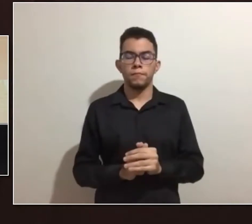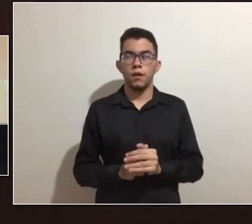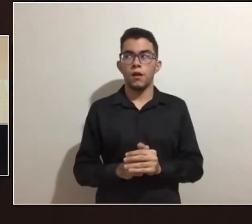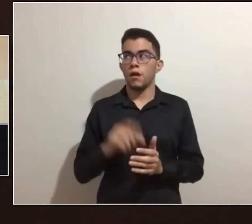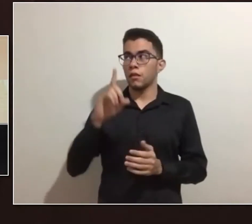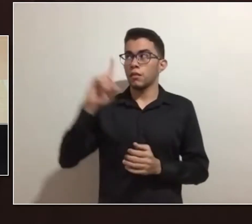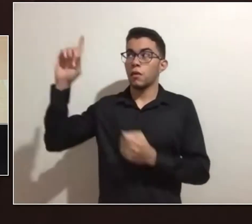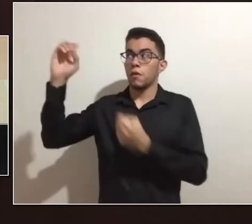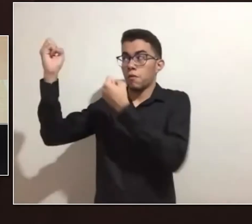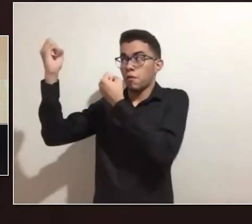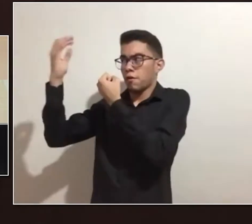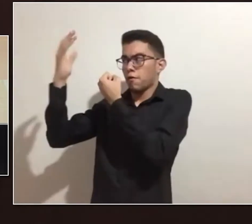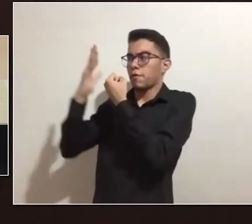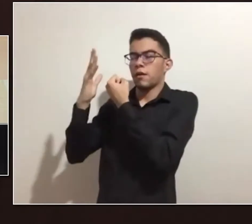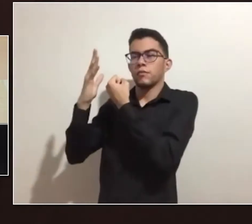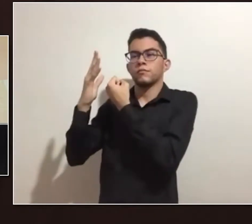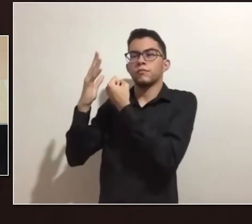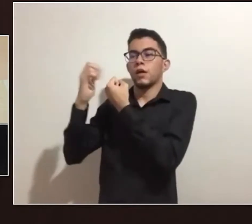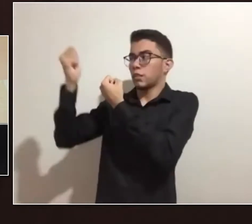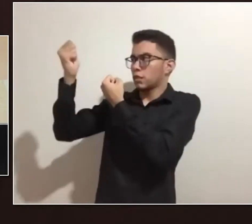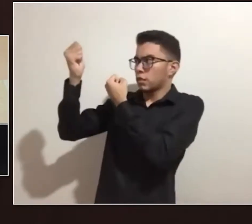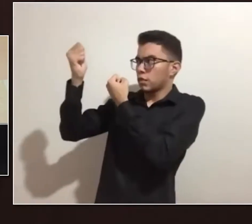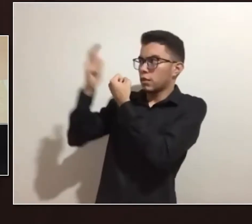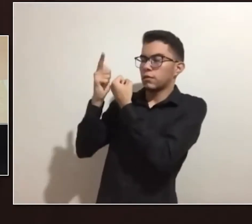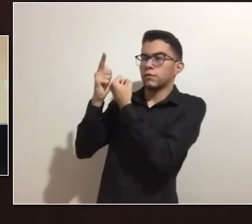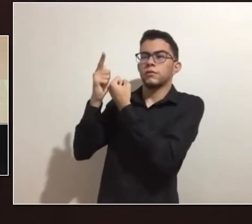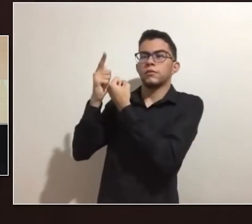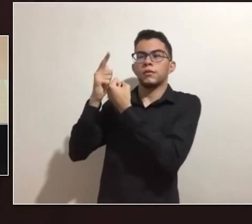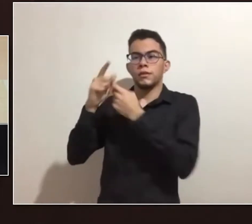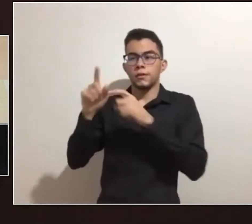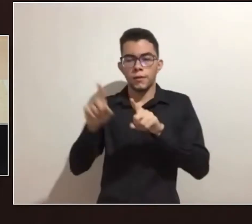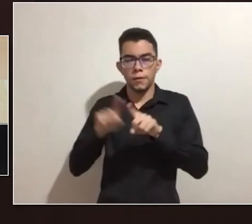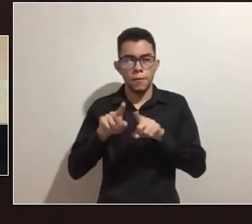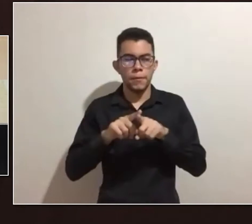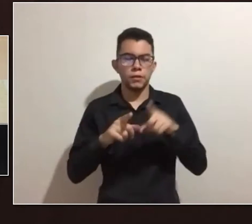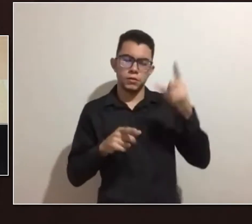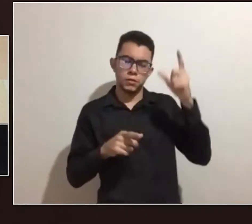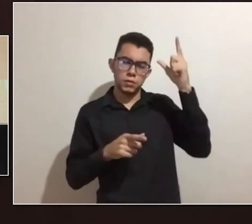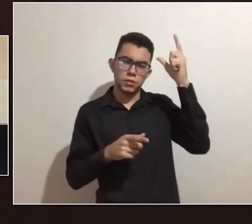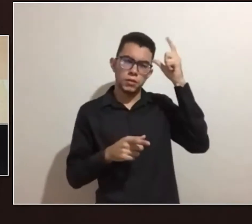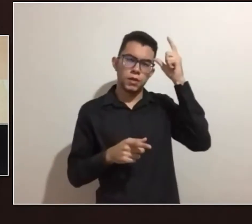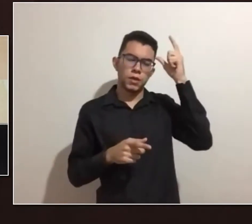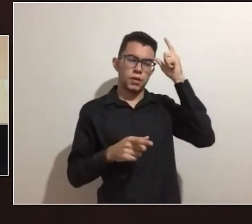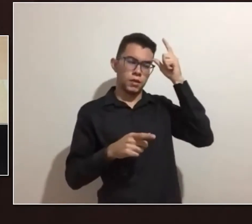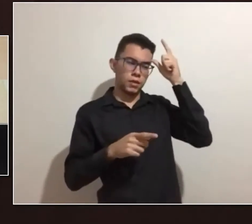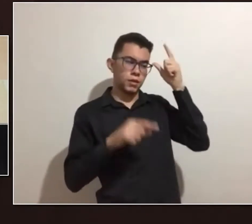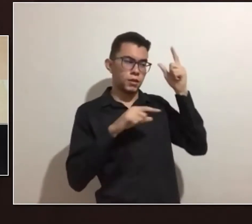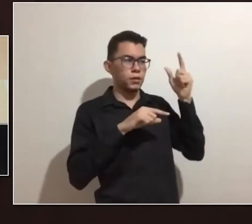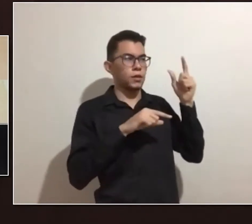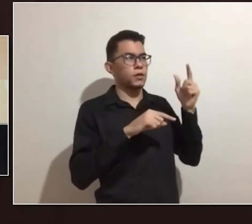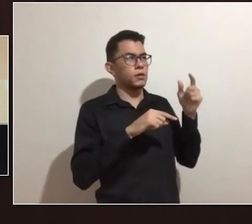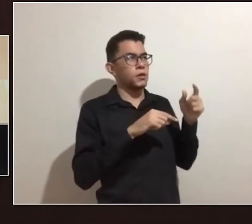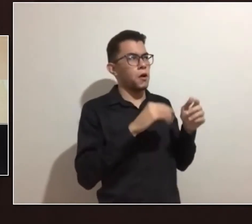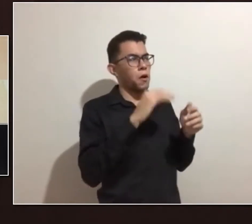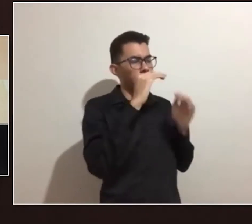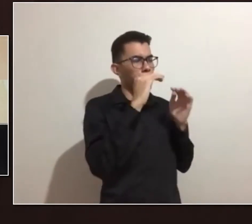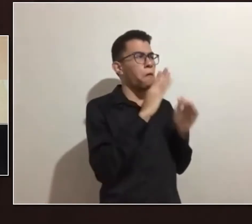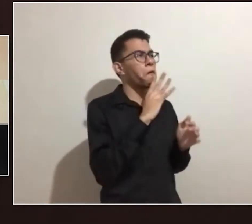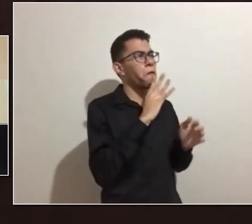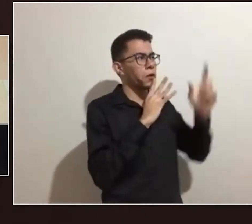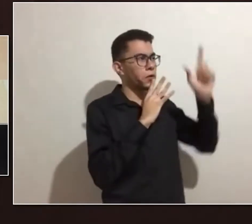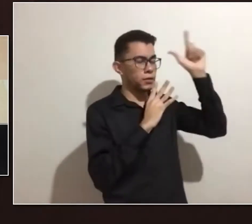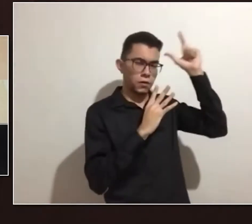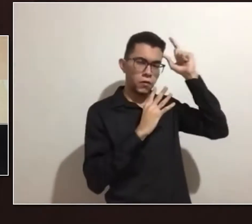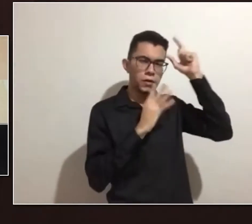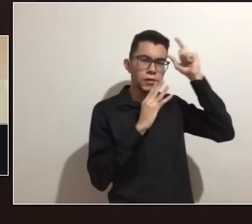para as estratégias de Satanás para degradar a igreja. Nós